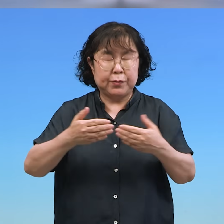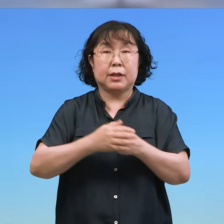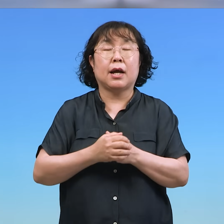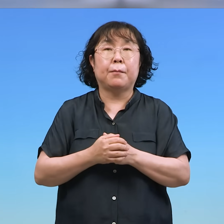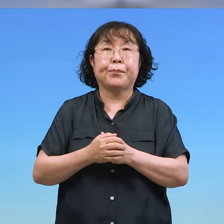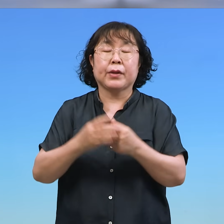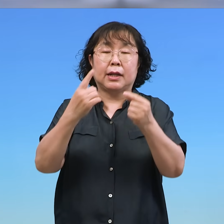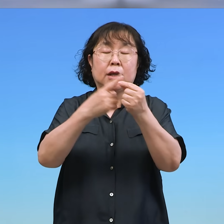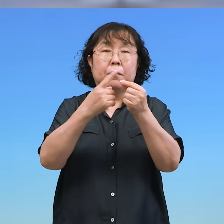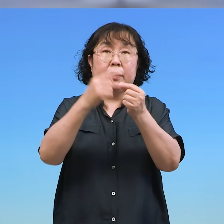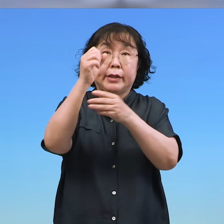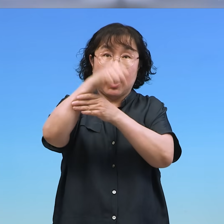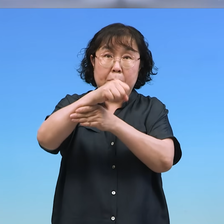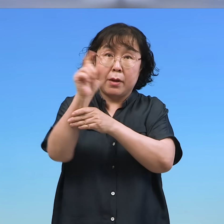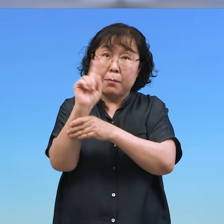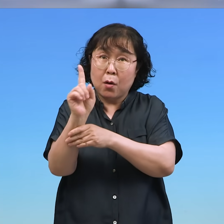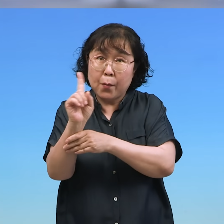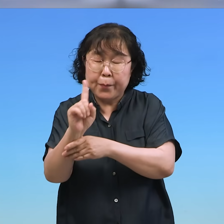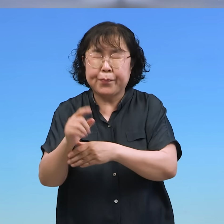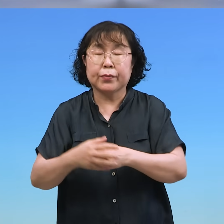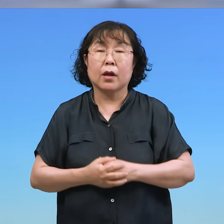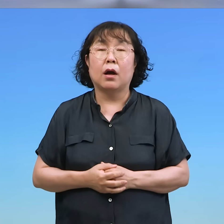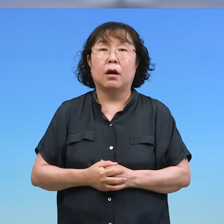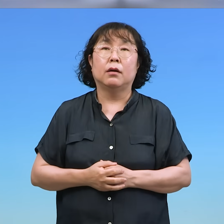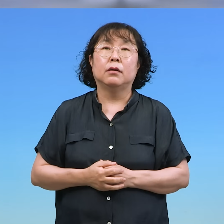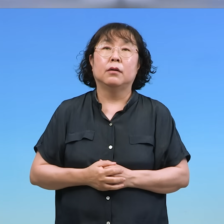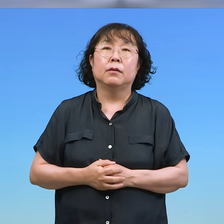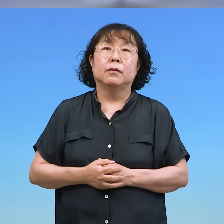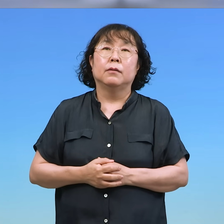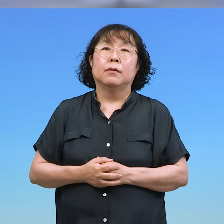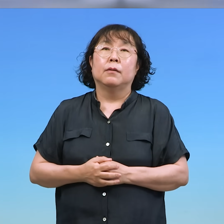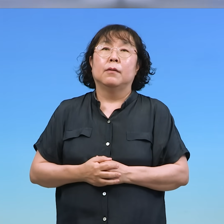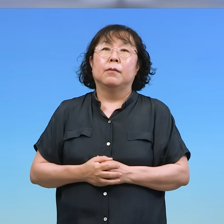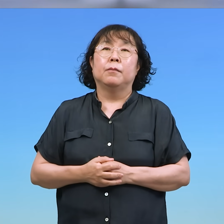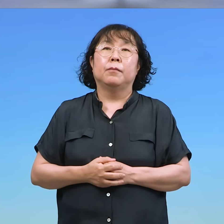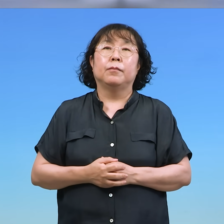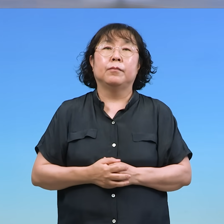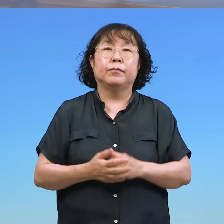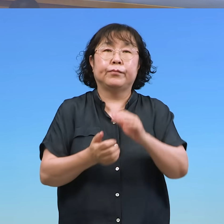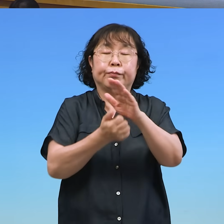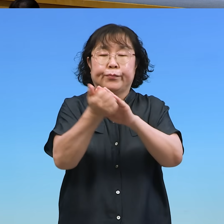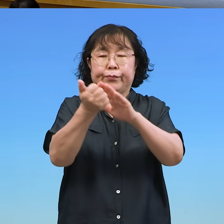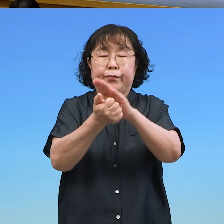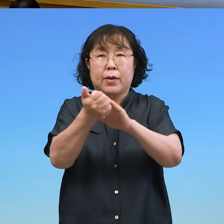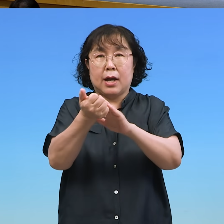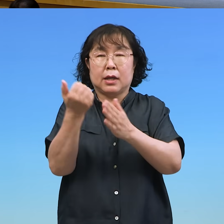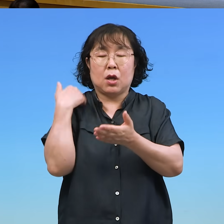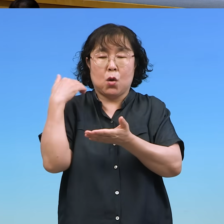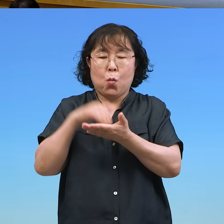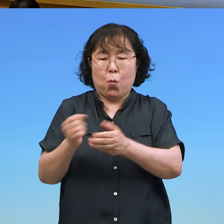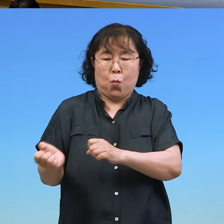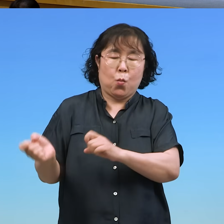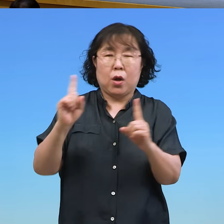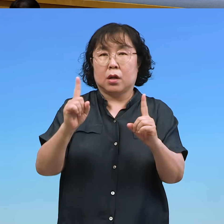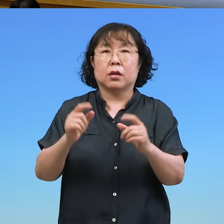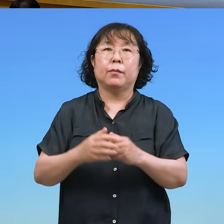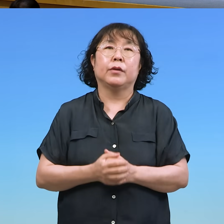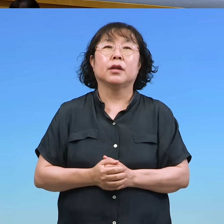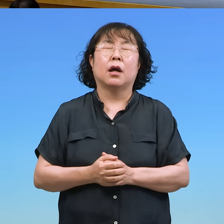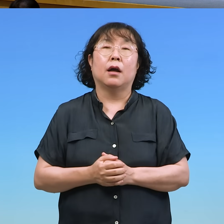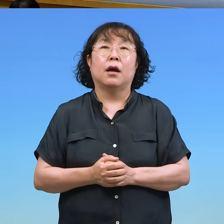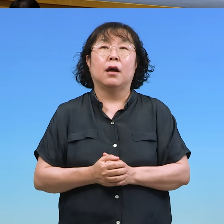살펴보고 싶은 거예요. 자, 첫째, 말씀 묵상과 기도 훈련의 첫 번째 열매가 뭡니까? 희망의 회복입니다. 희망의